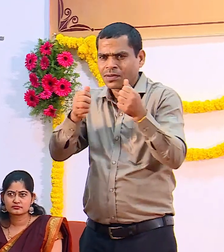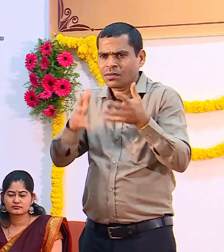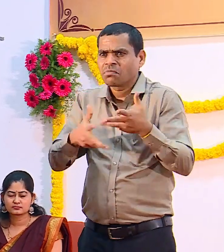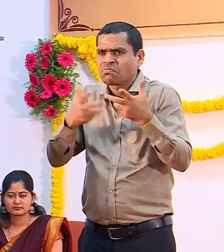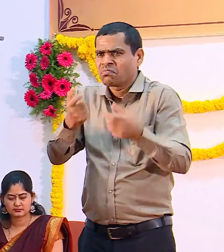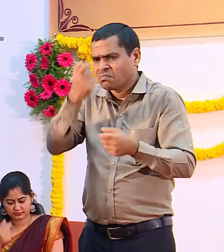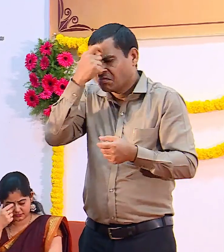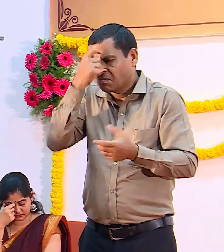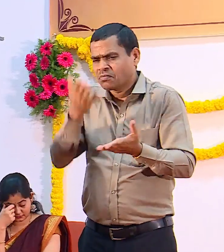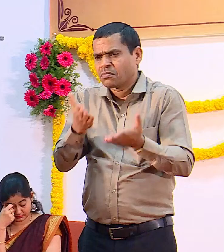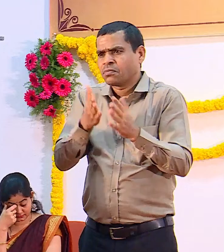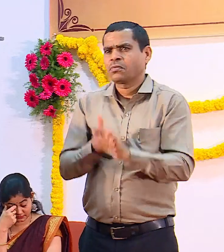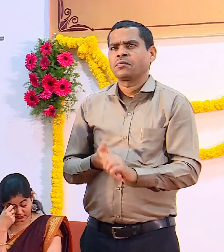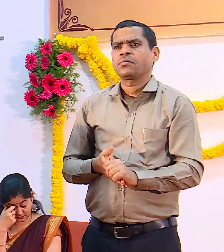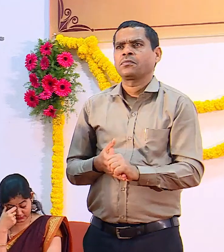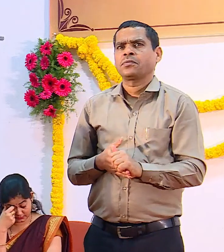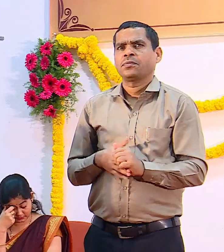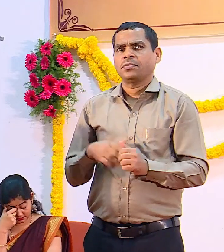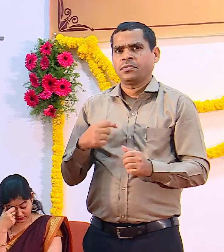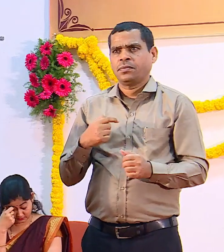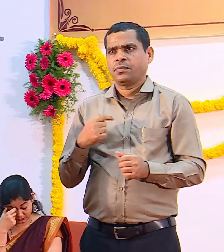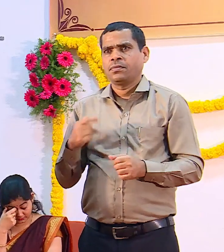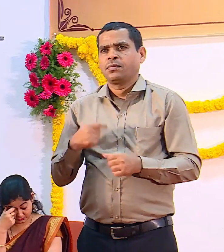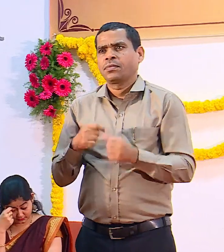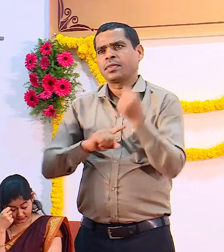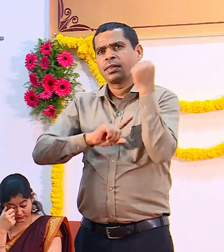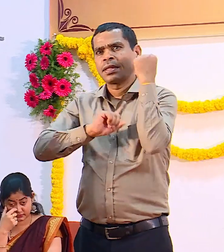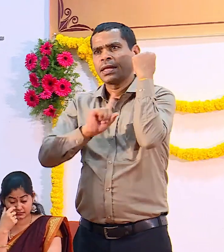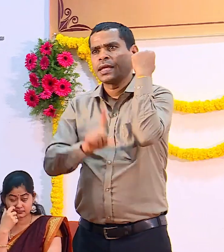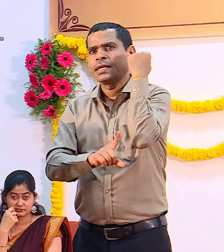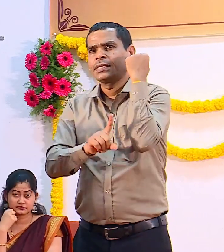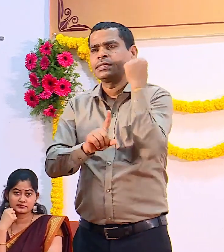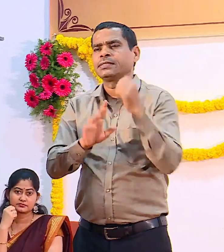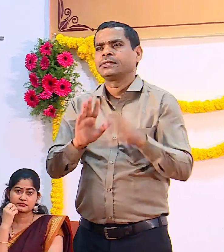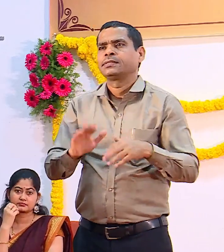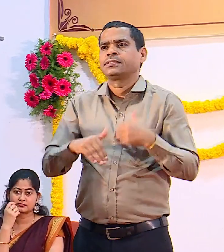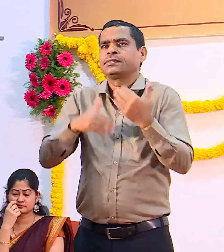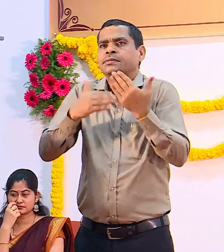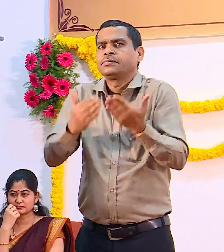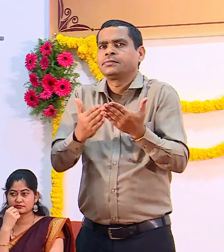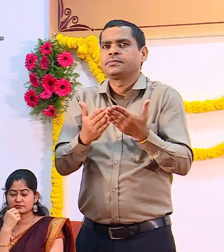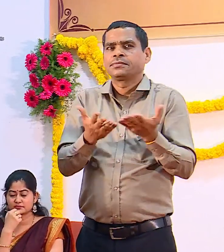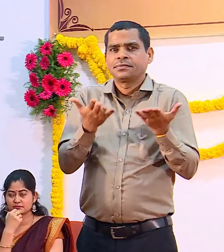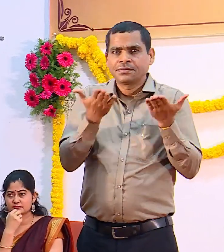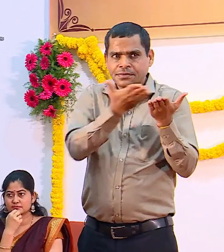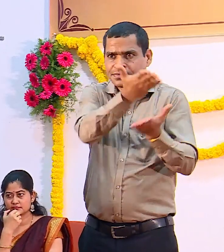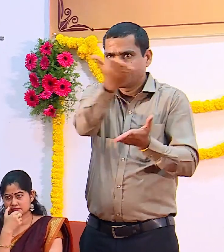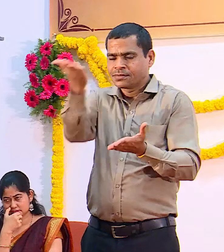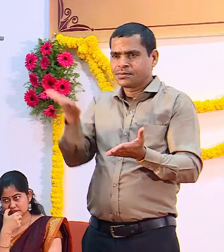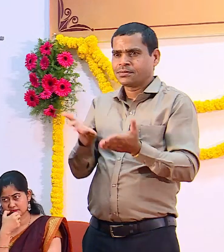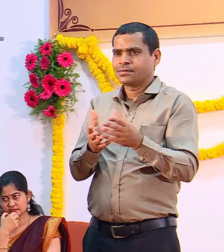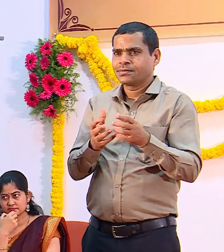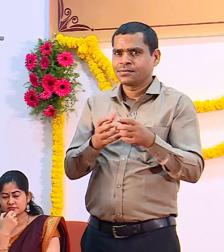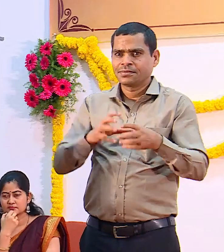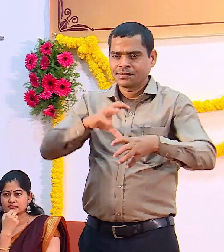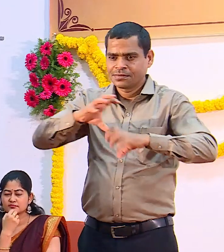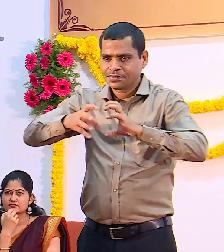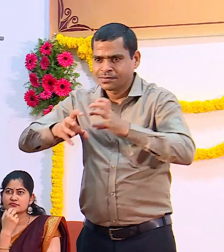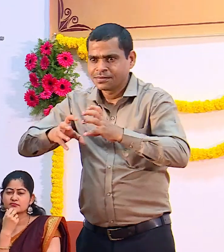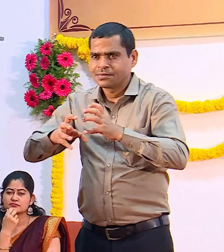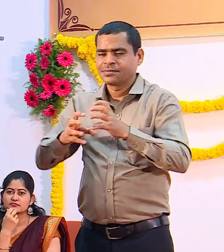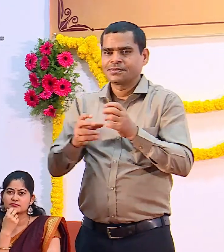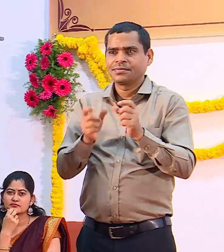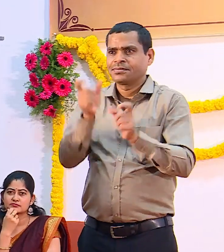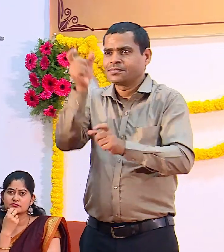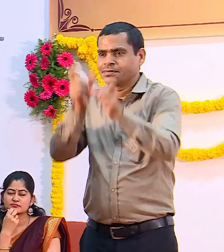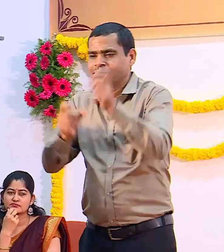हैं। और मैं अंत में यही कहूँगा कि आपको इस इंस्टीट्यूट में कोई भी इक्विपमेंट, कोई भी मैन